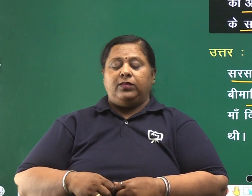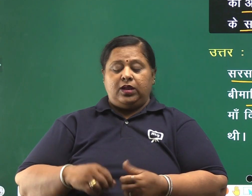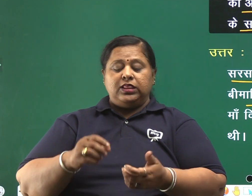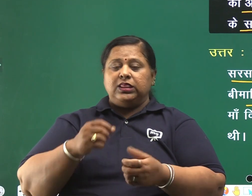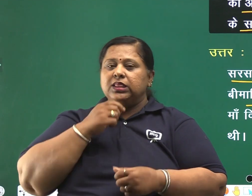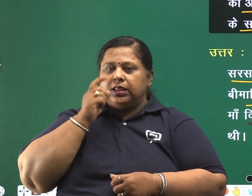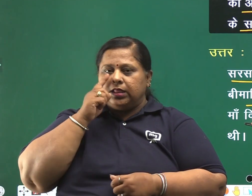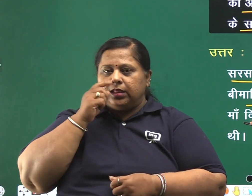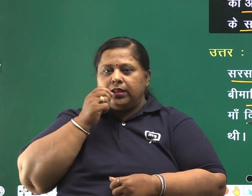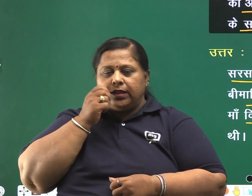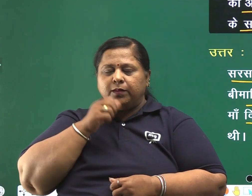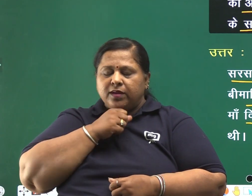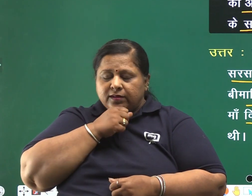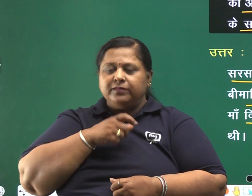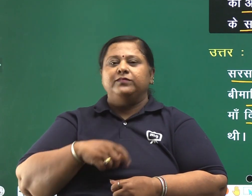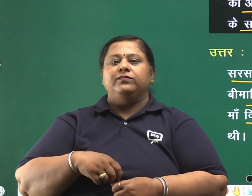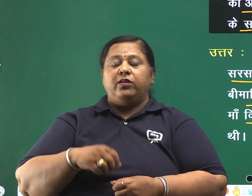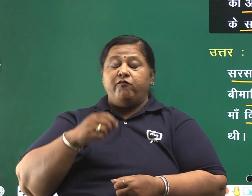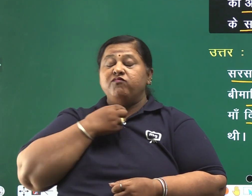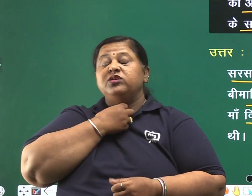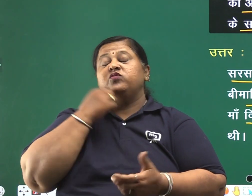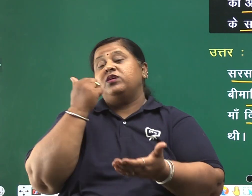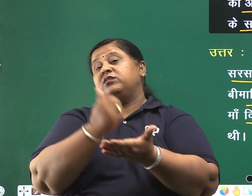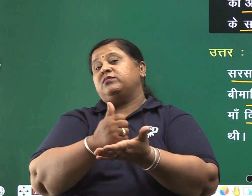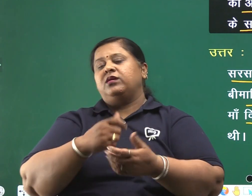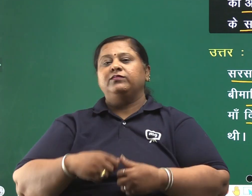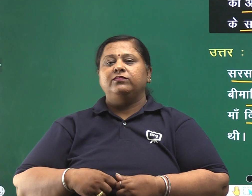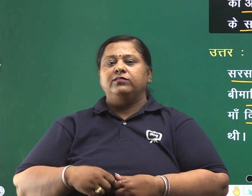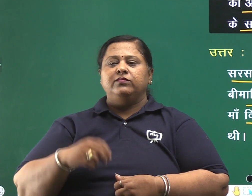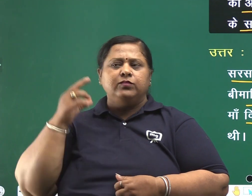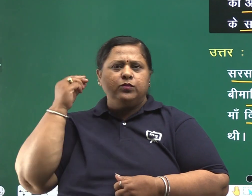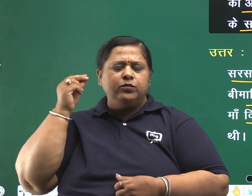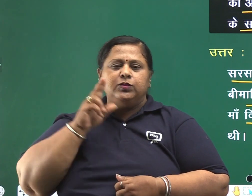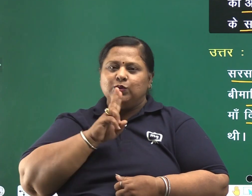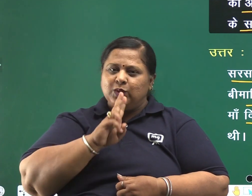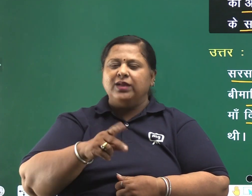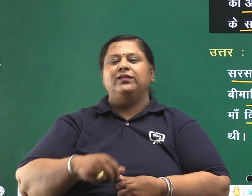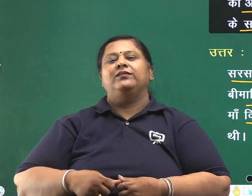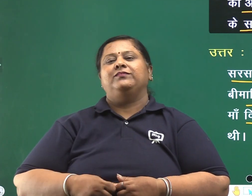दादी माँ विश्वास के साथ सुनाती थी।